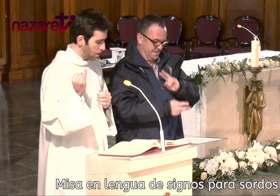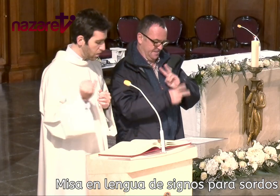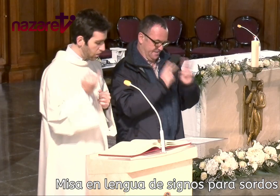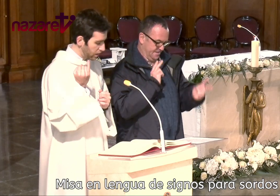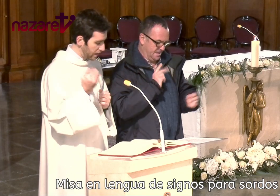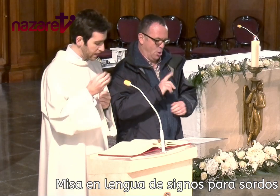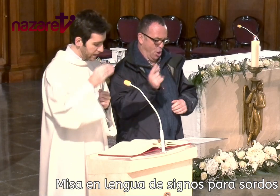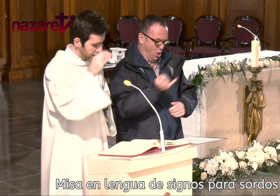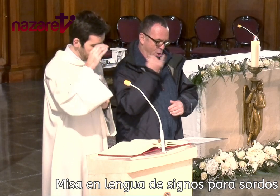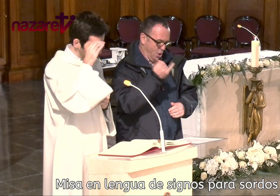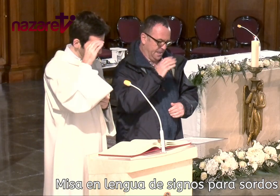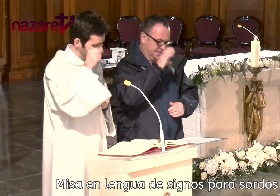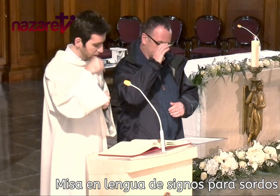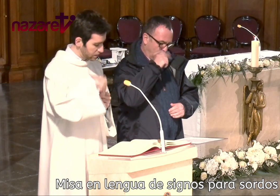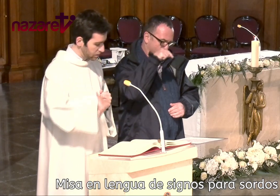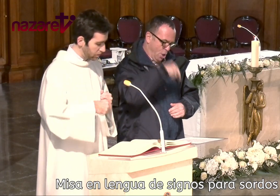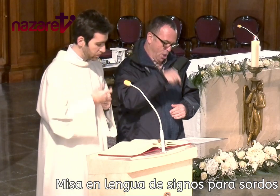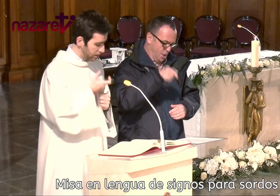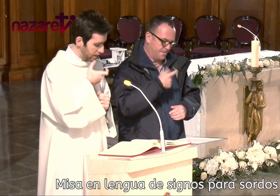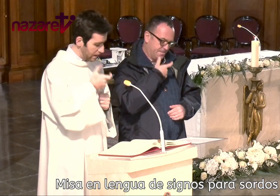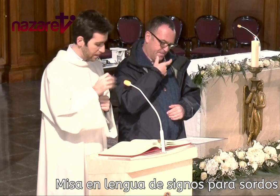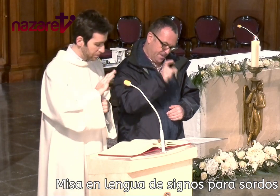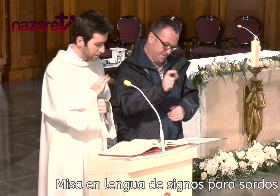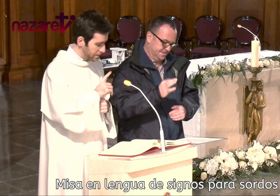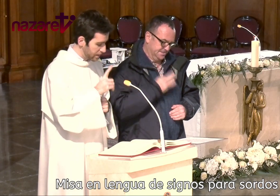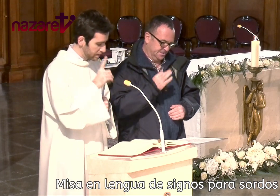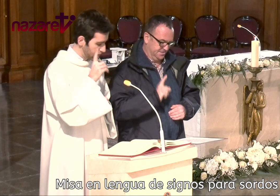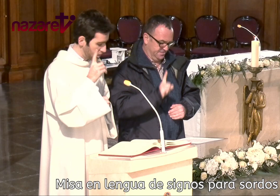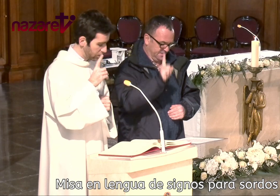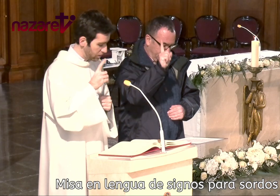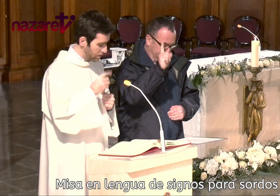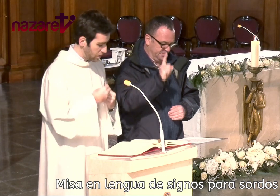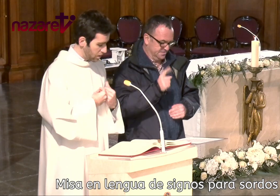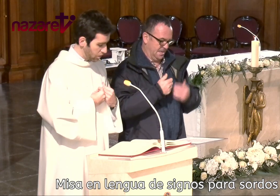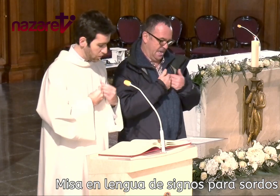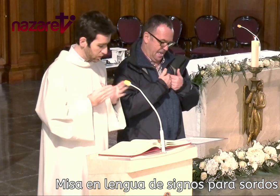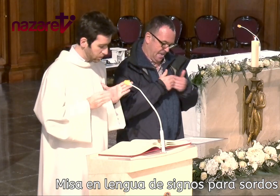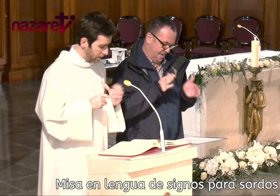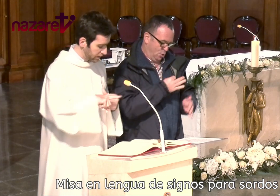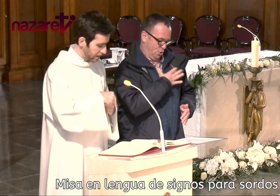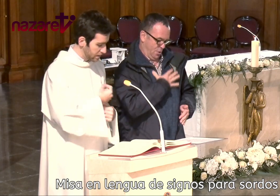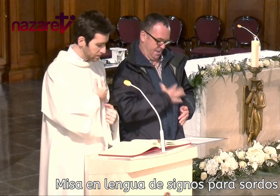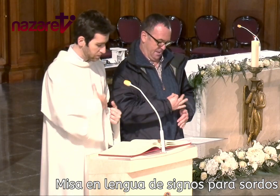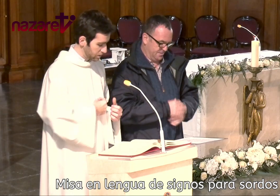ojalá escuchéis hoy la voz del señor no endurezca vuestro